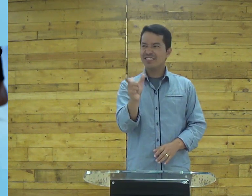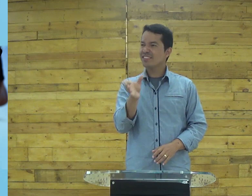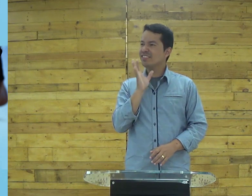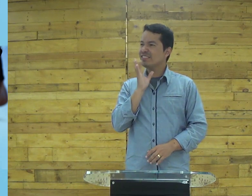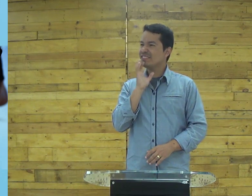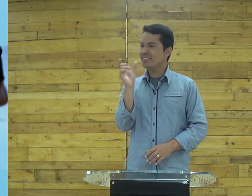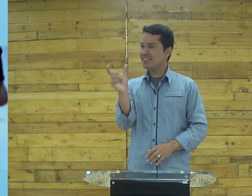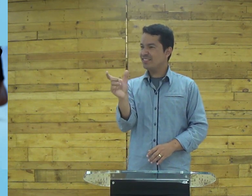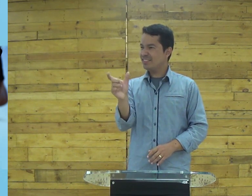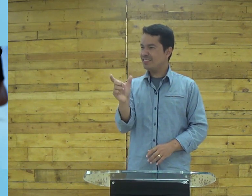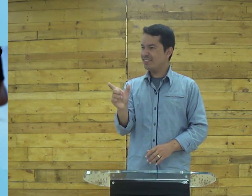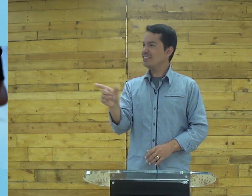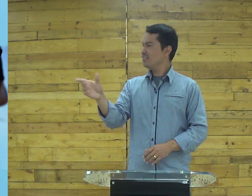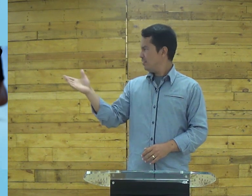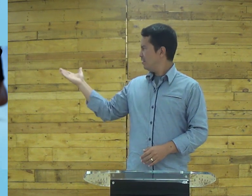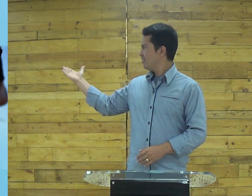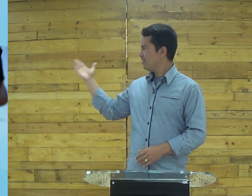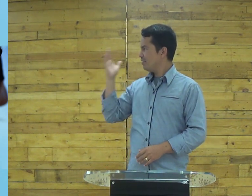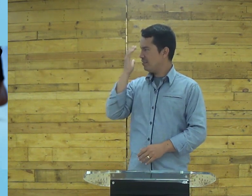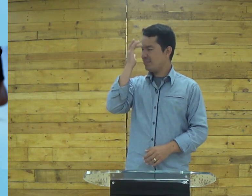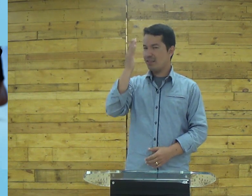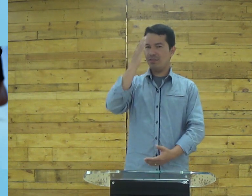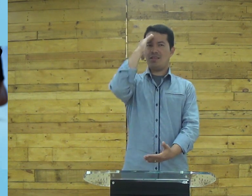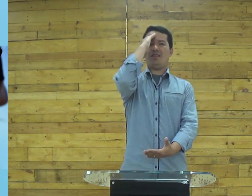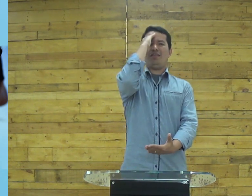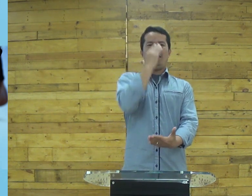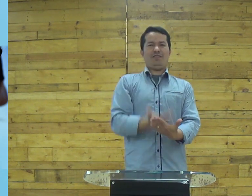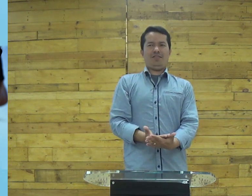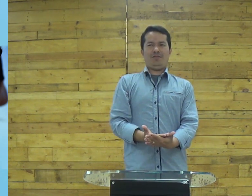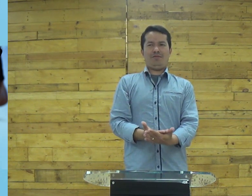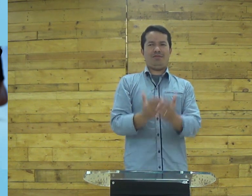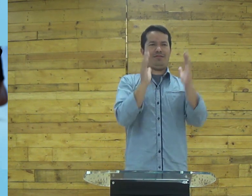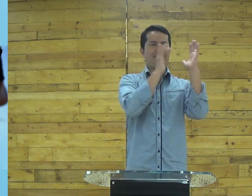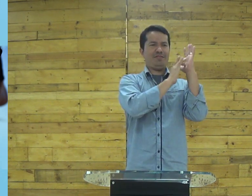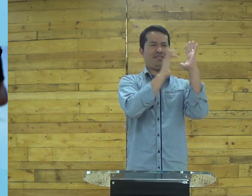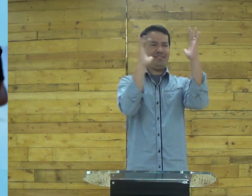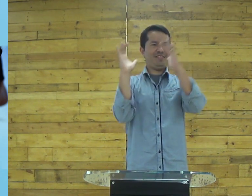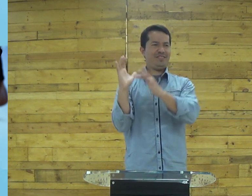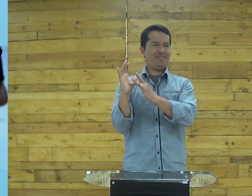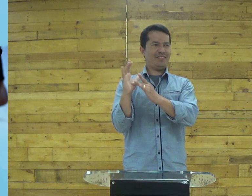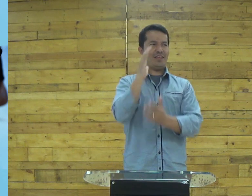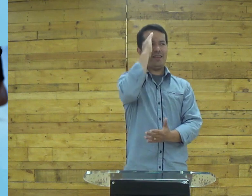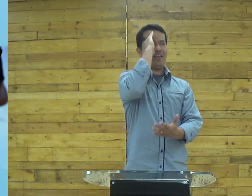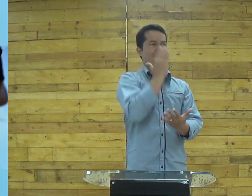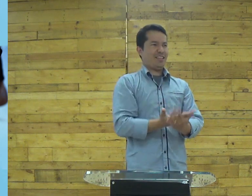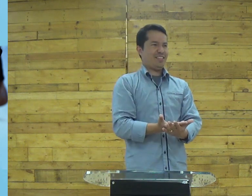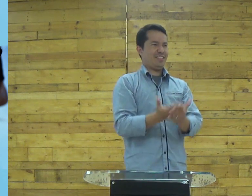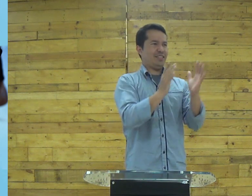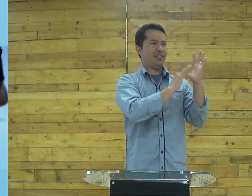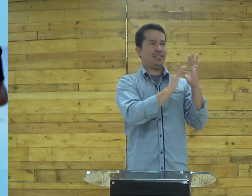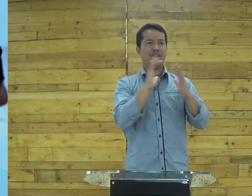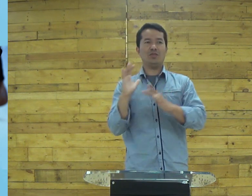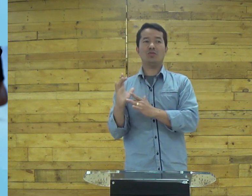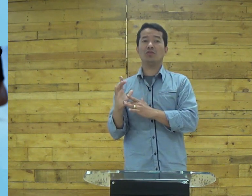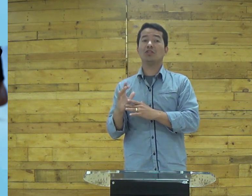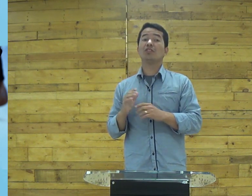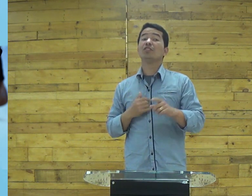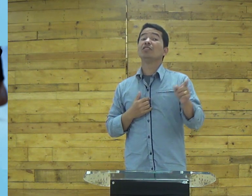Conhece essa palavra? Conhece essa palavra? Acredito em Jesus. Acredito em